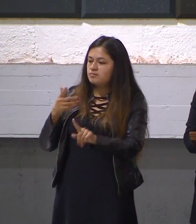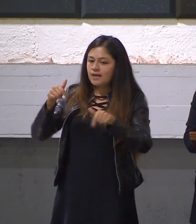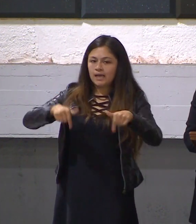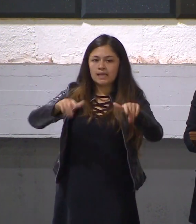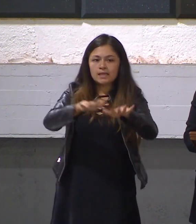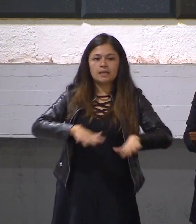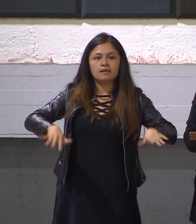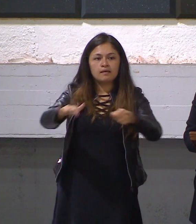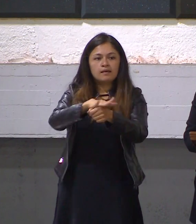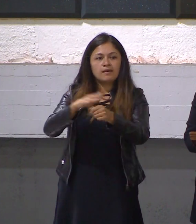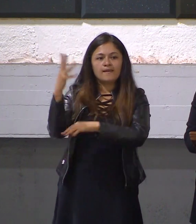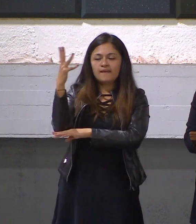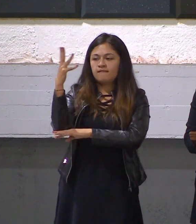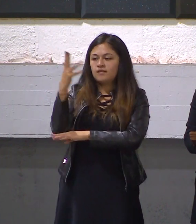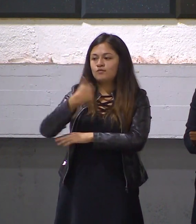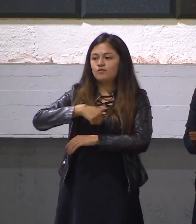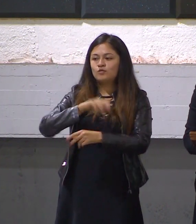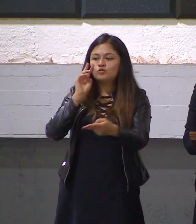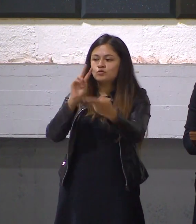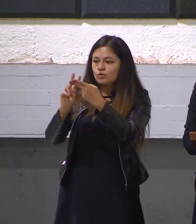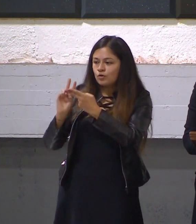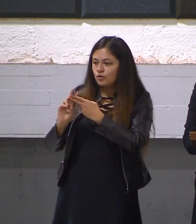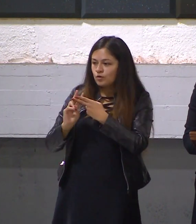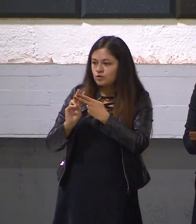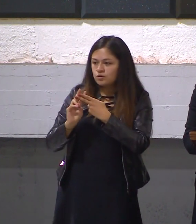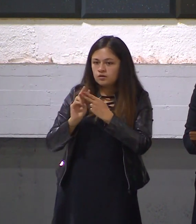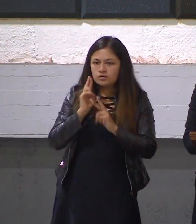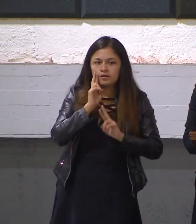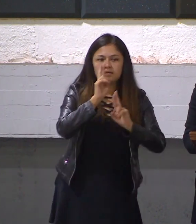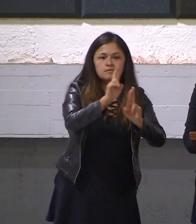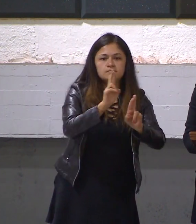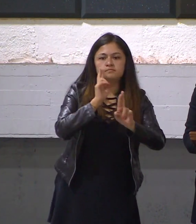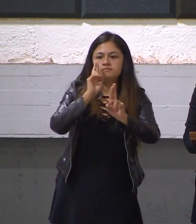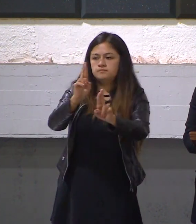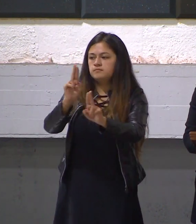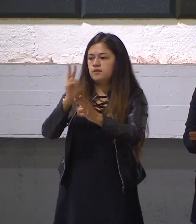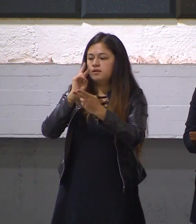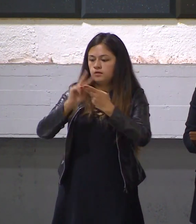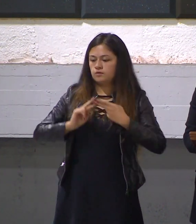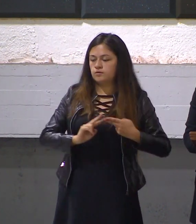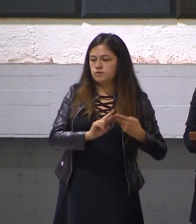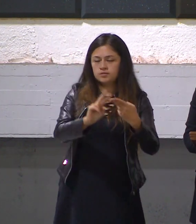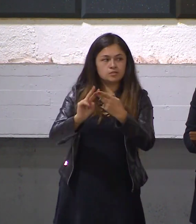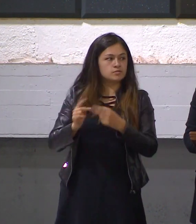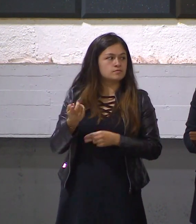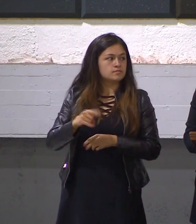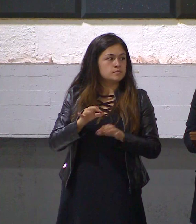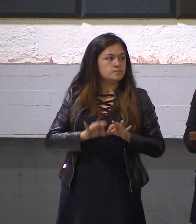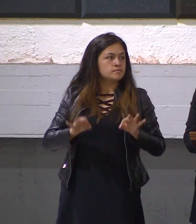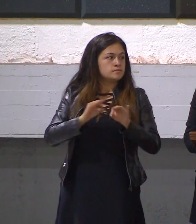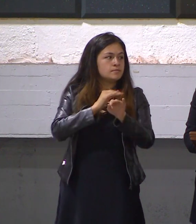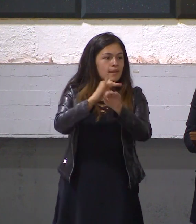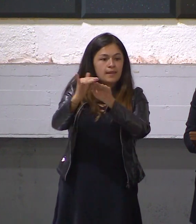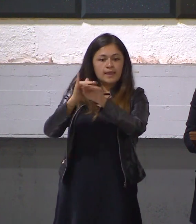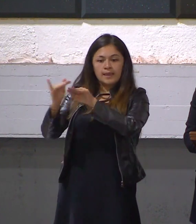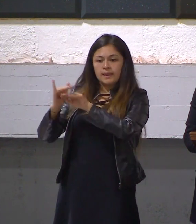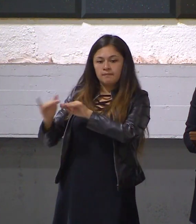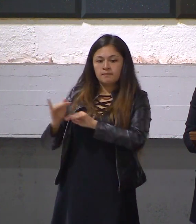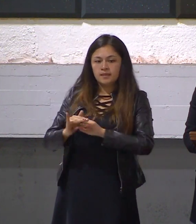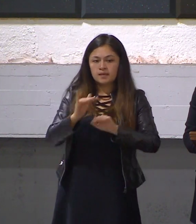eventos conociéndonos y reconociendo nos entonces la invitación es